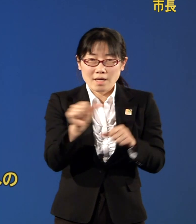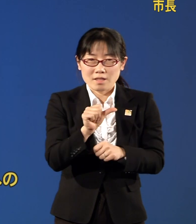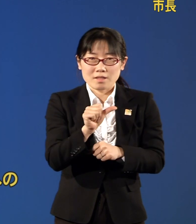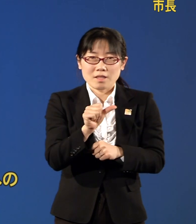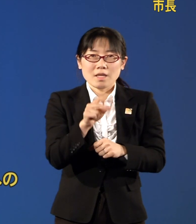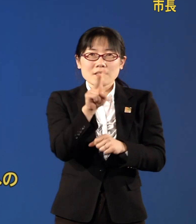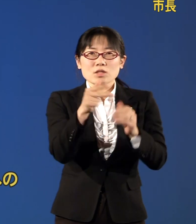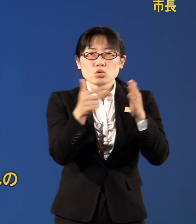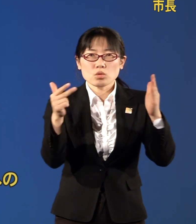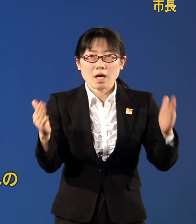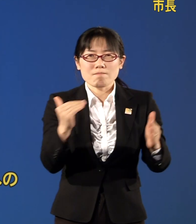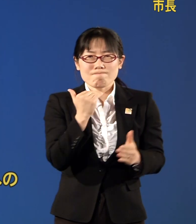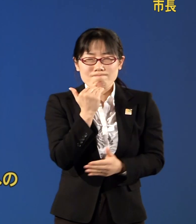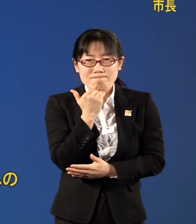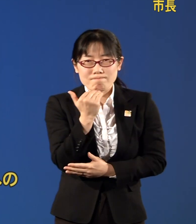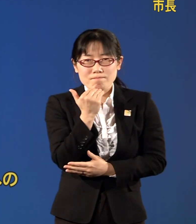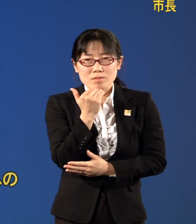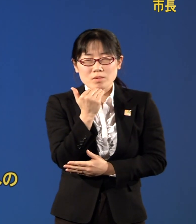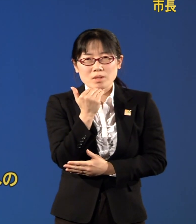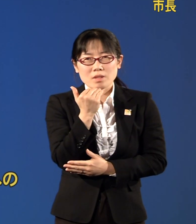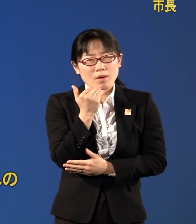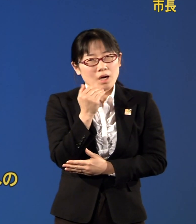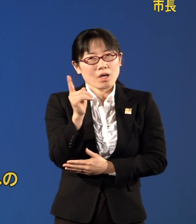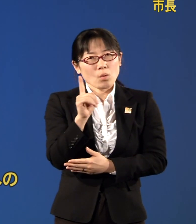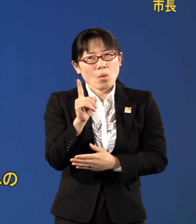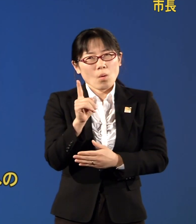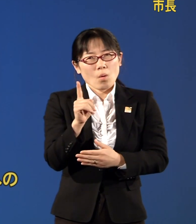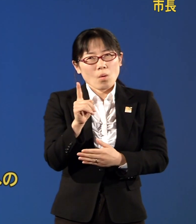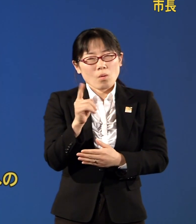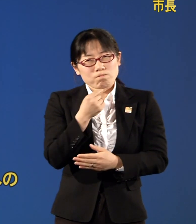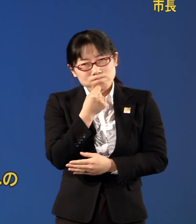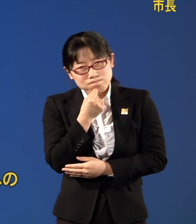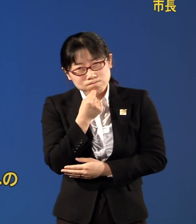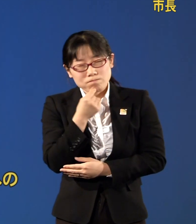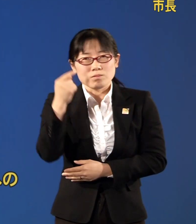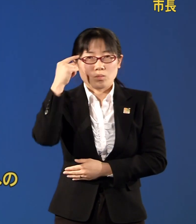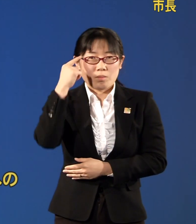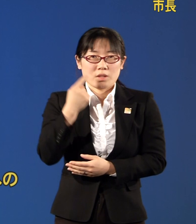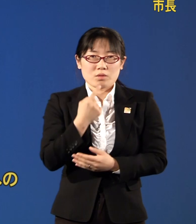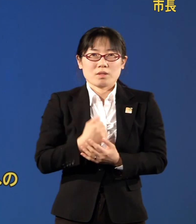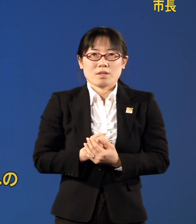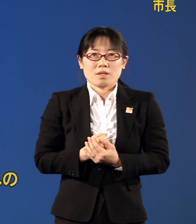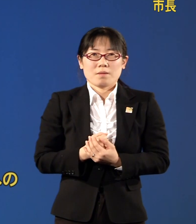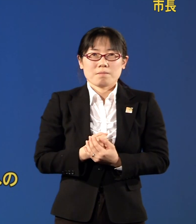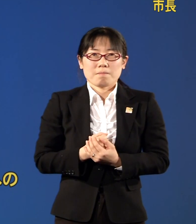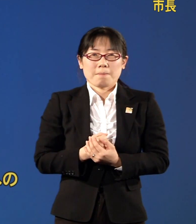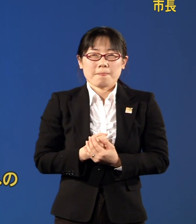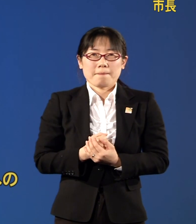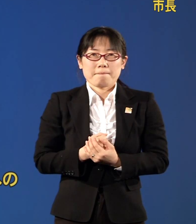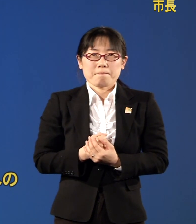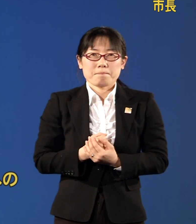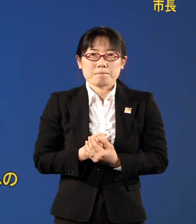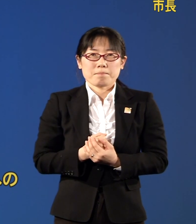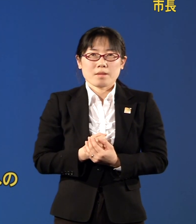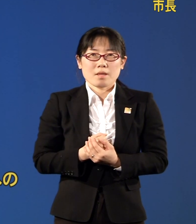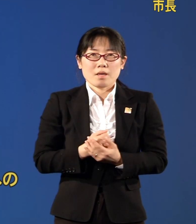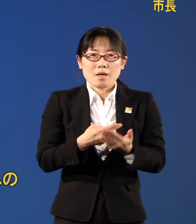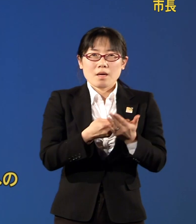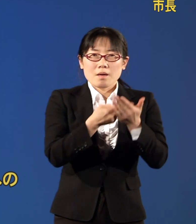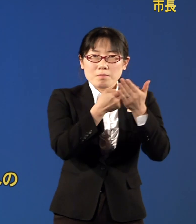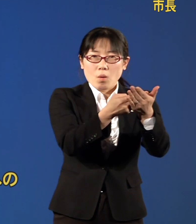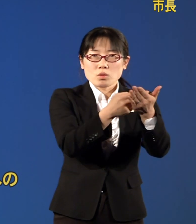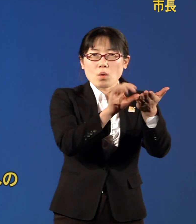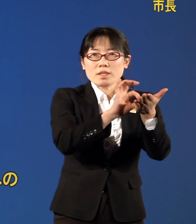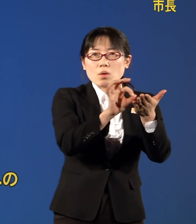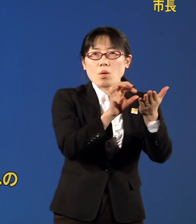間待ってというところについてはどうかなというふうに思っております。そういう意味では、この病床使用率